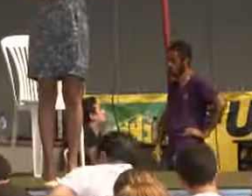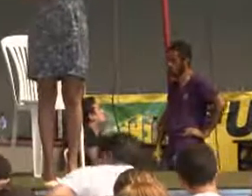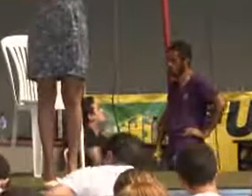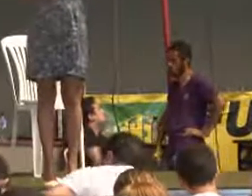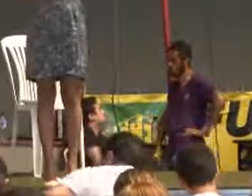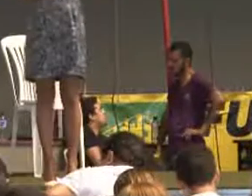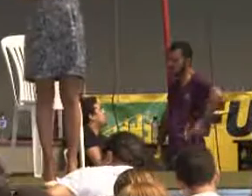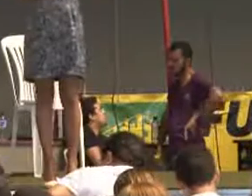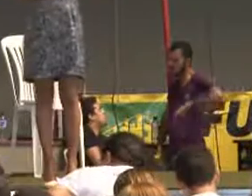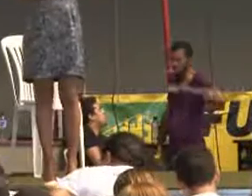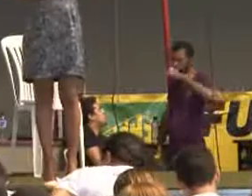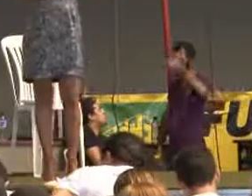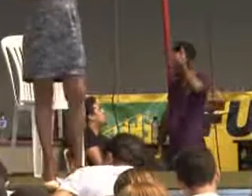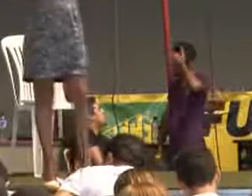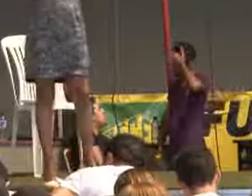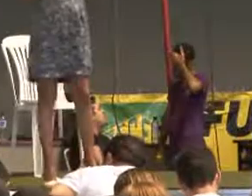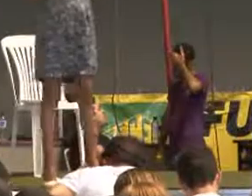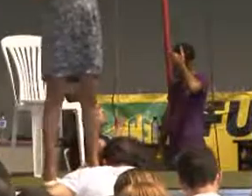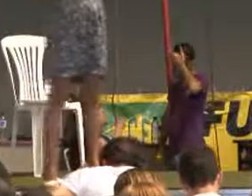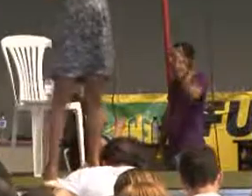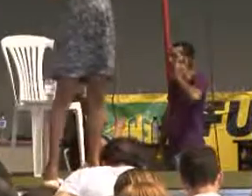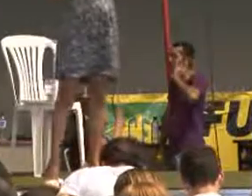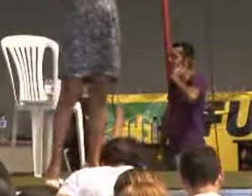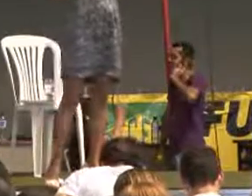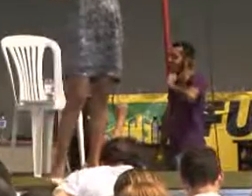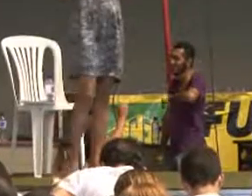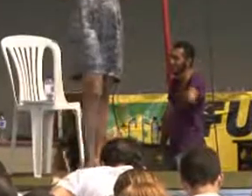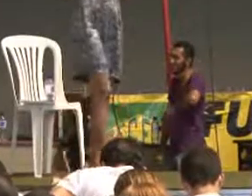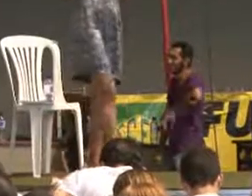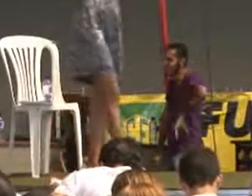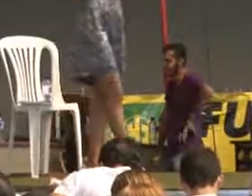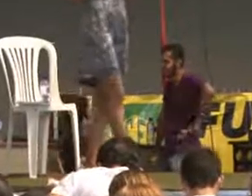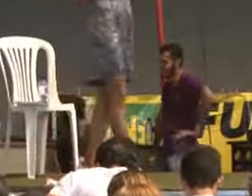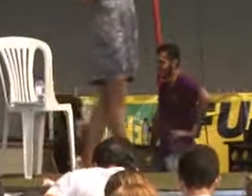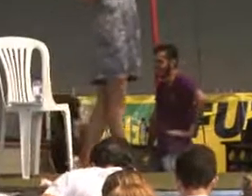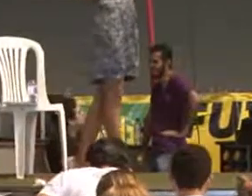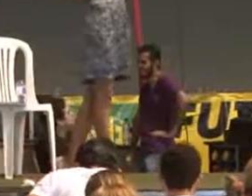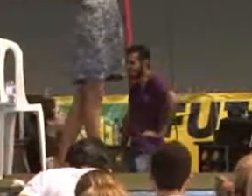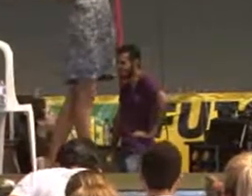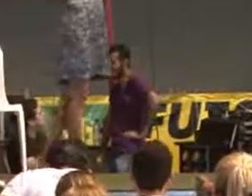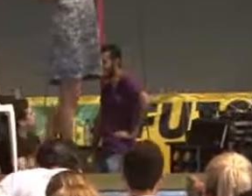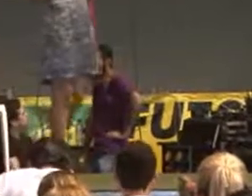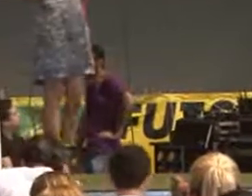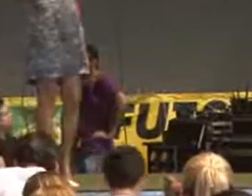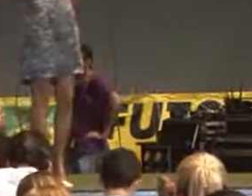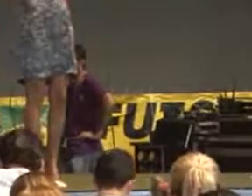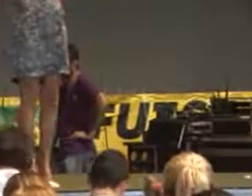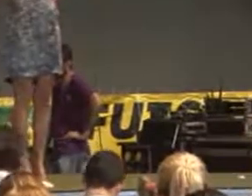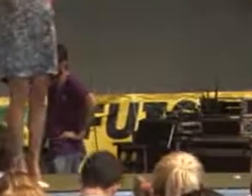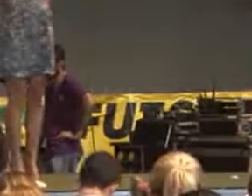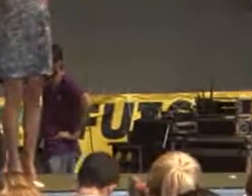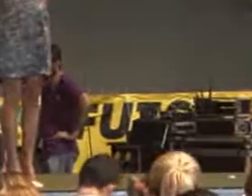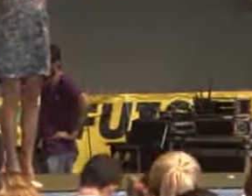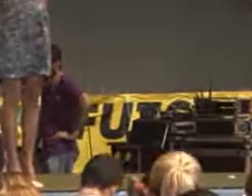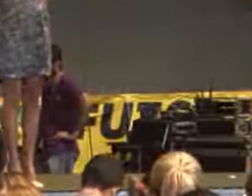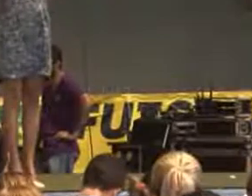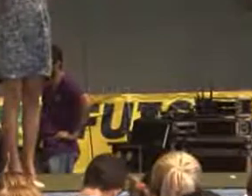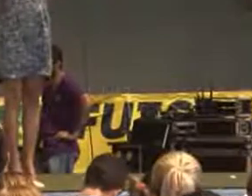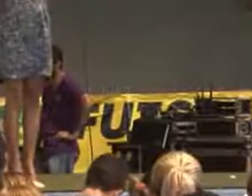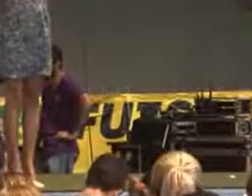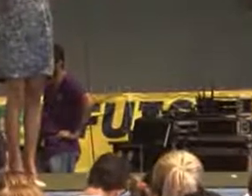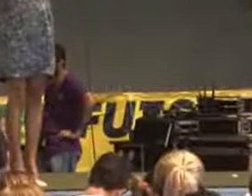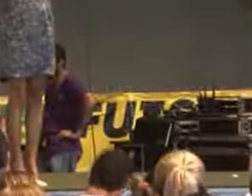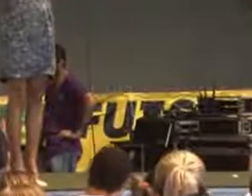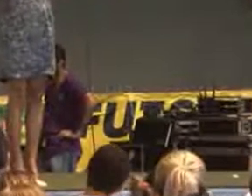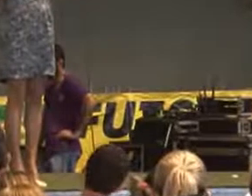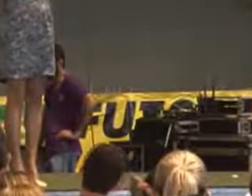Provavelmente, a sua resposta ao tema, porque você deverá ter uma resposta, vai garantir o desenvolvimento